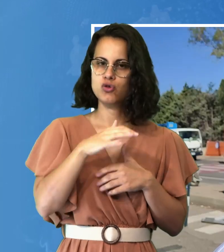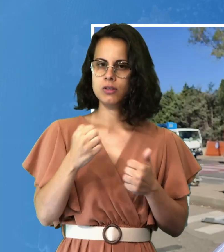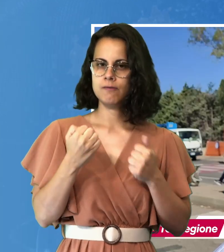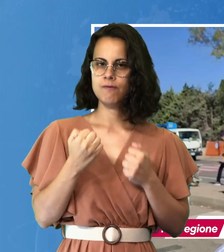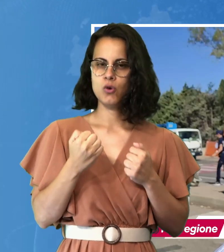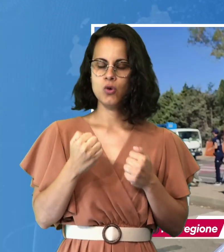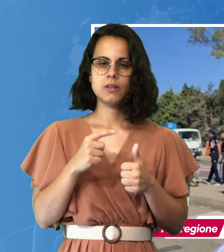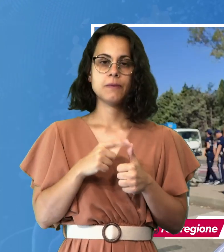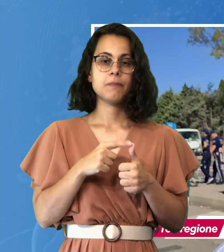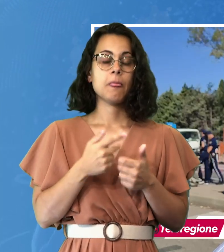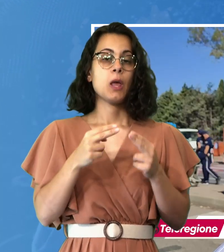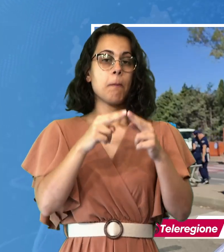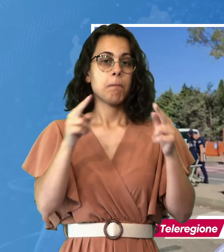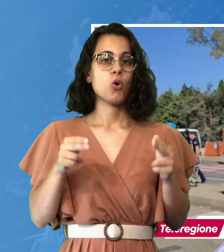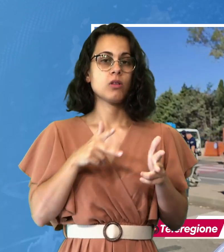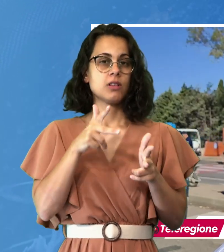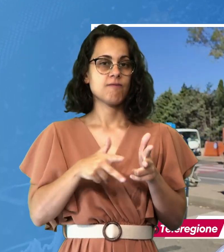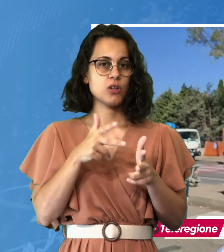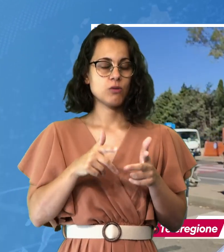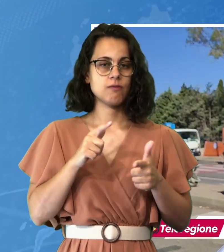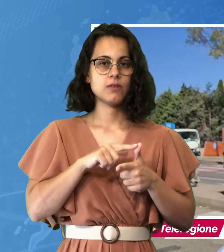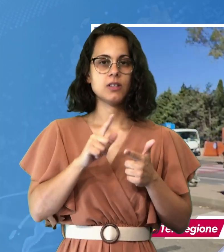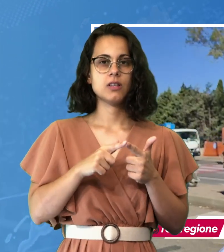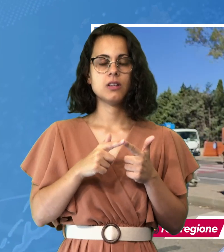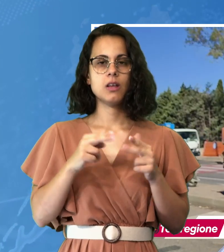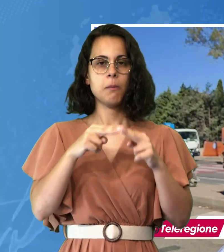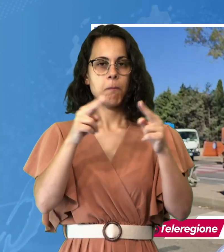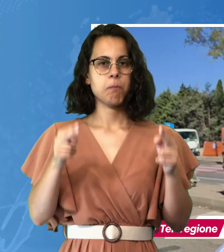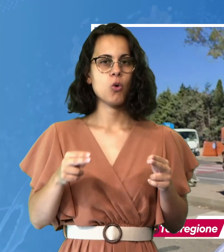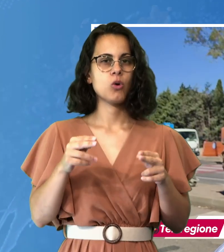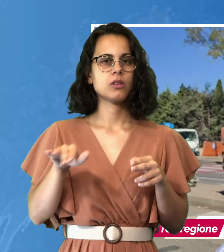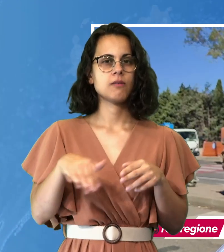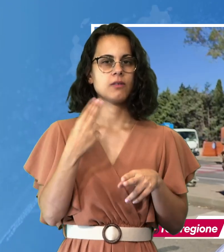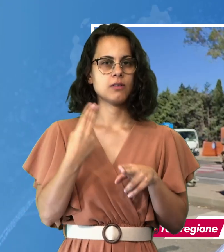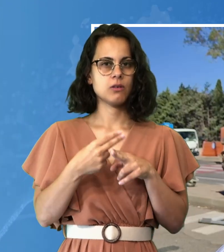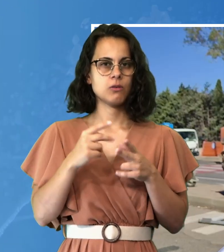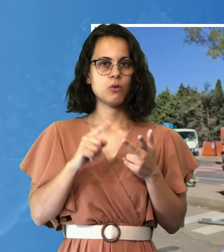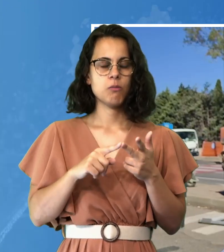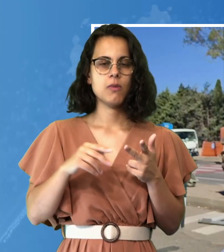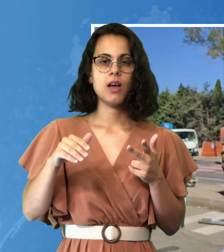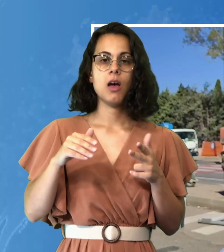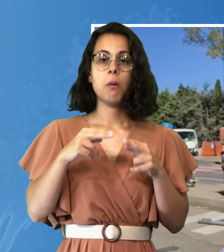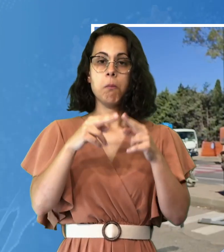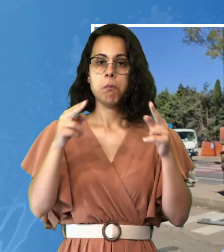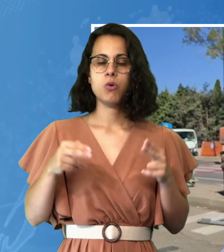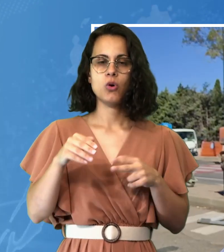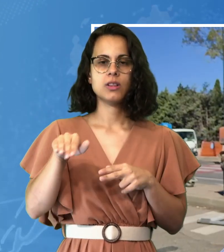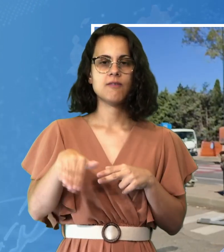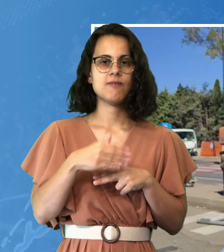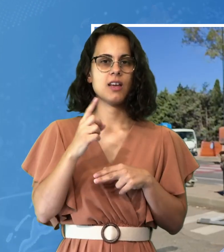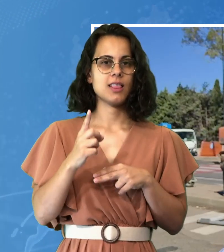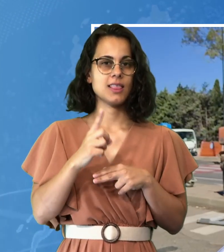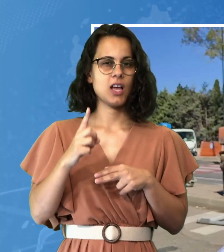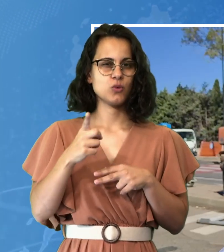delle ferrovie dello Stato è il ponte di via Roma il ponte su via Gabriele D'Annunzio sul rio San